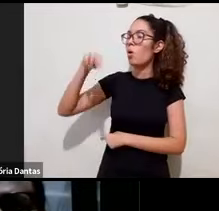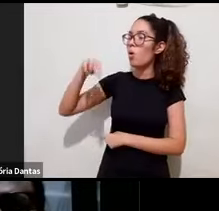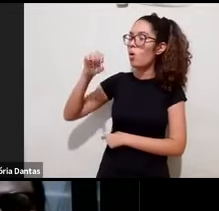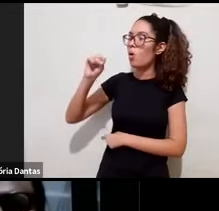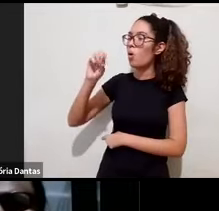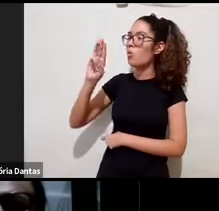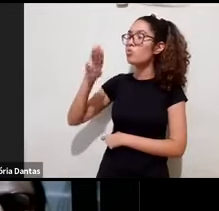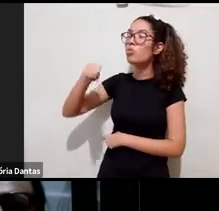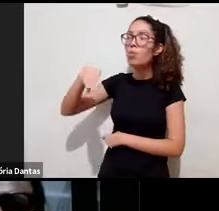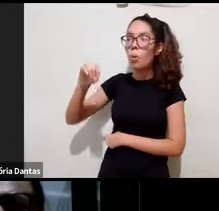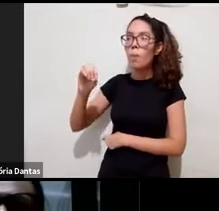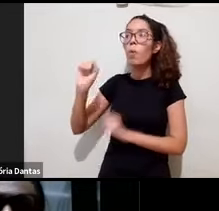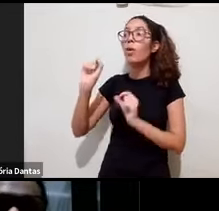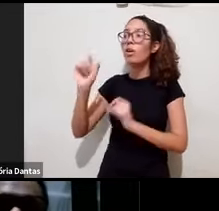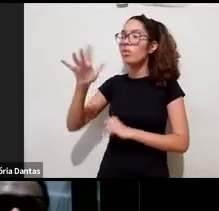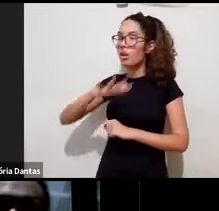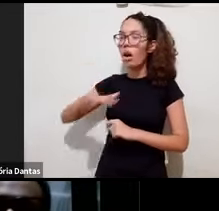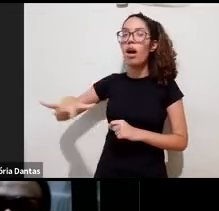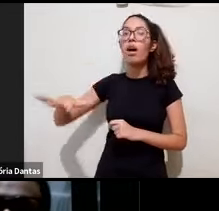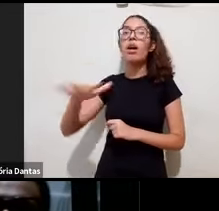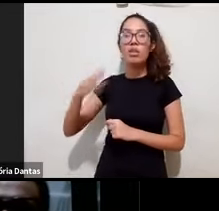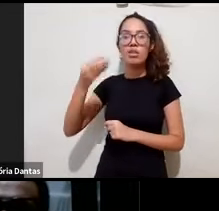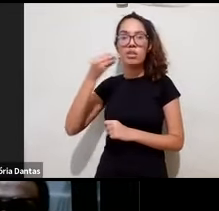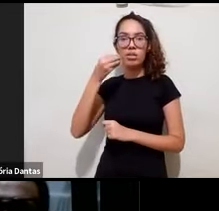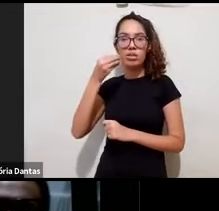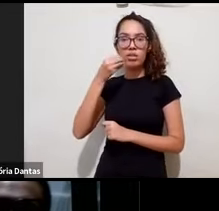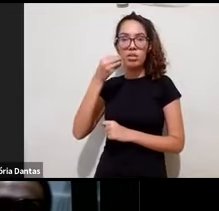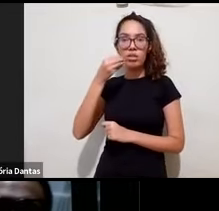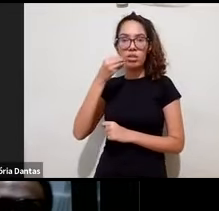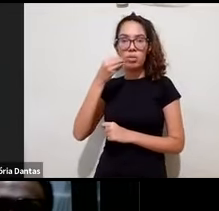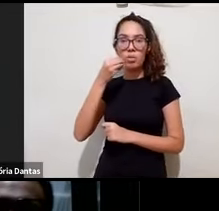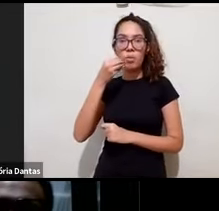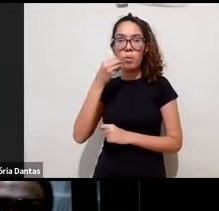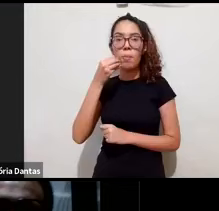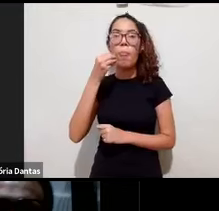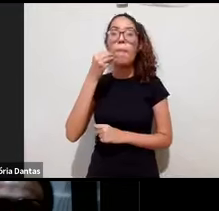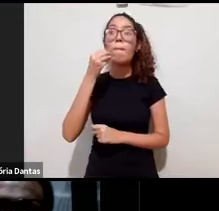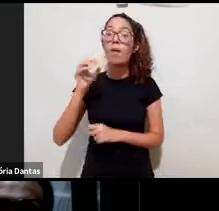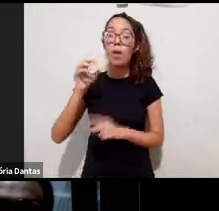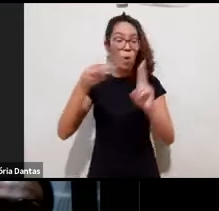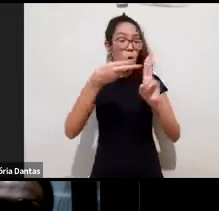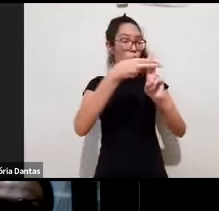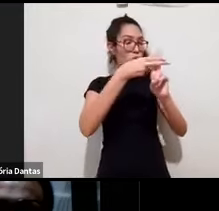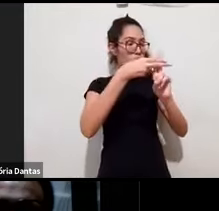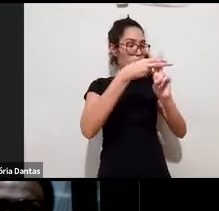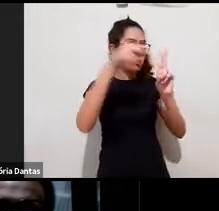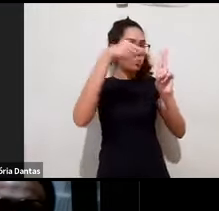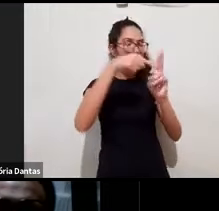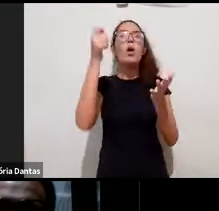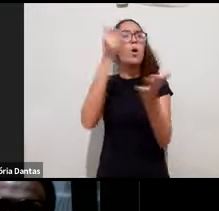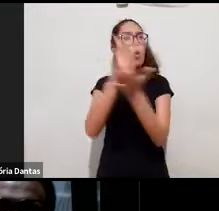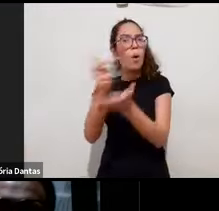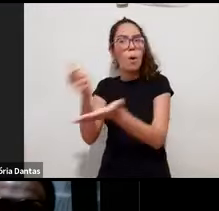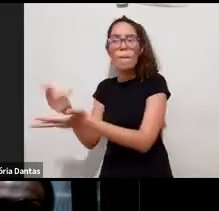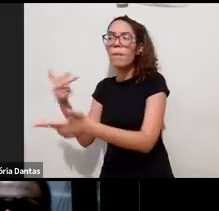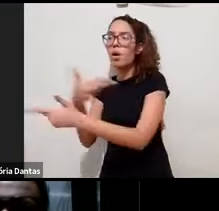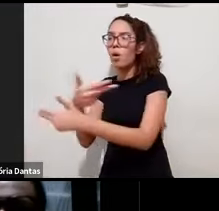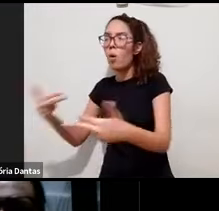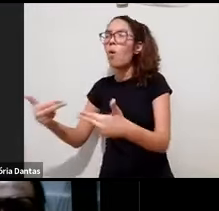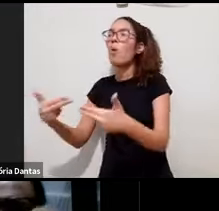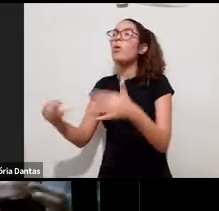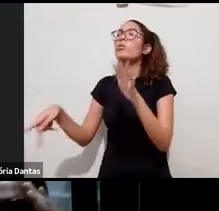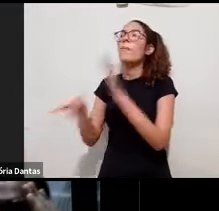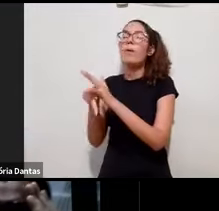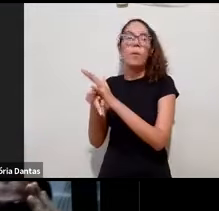insumos na área da saúde, né? O SUS ele também é um grande comprador de material, de insumo. Então, o SUS ele também